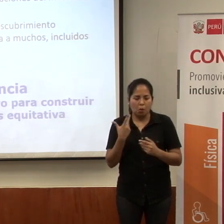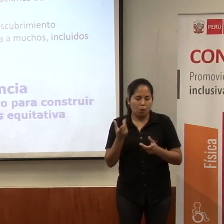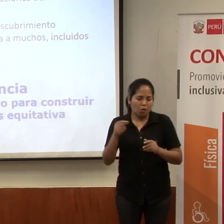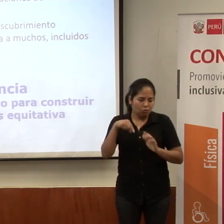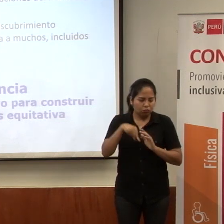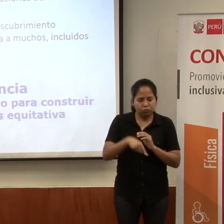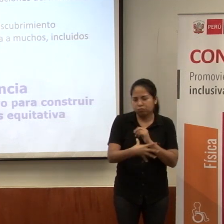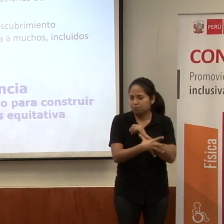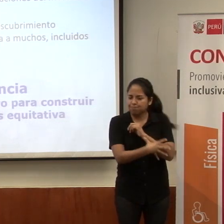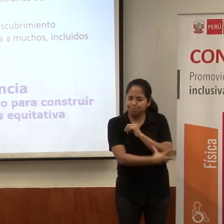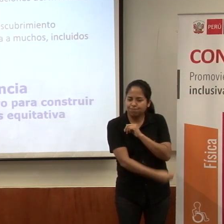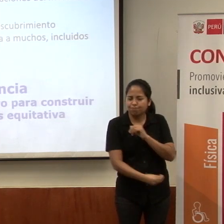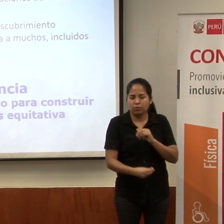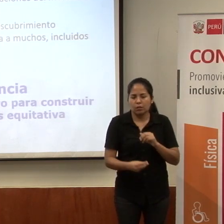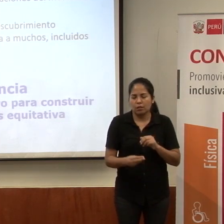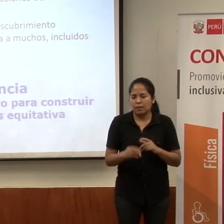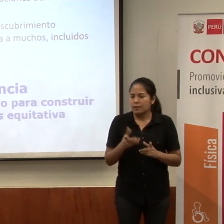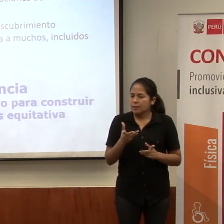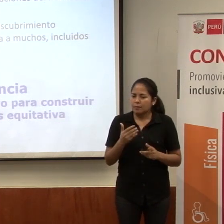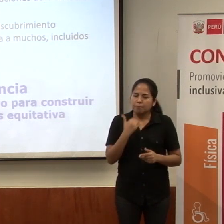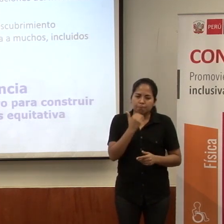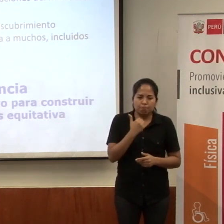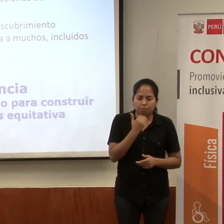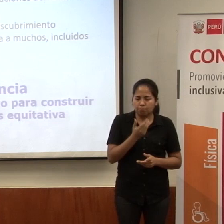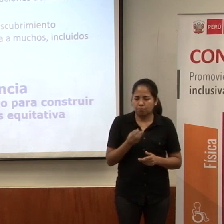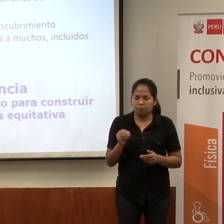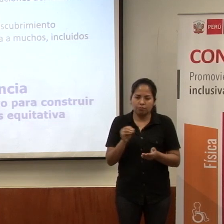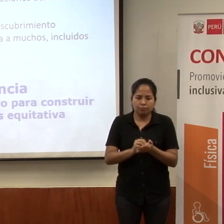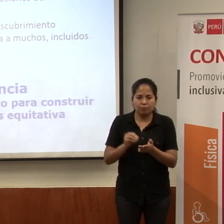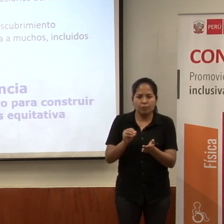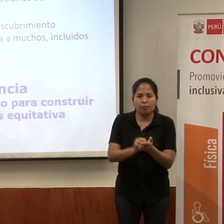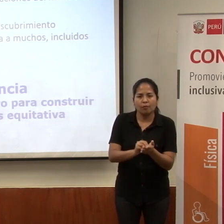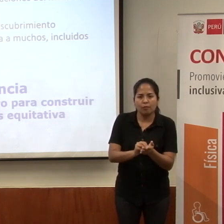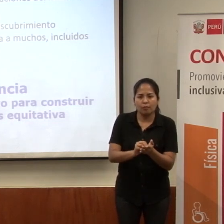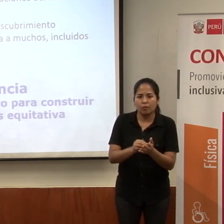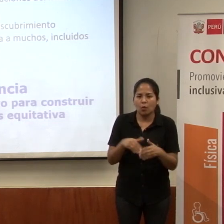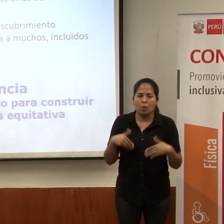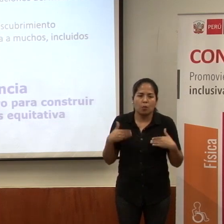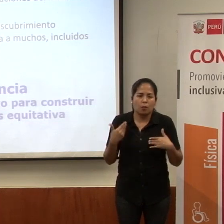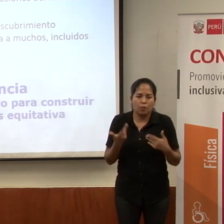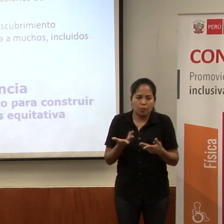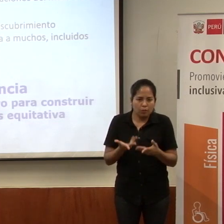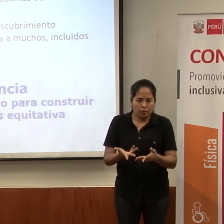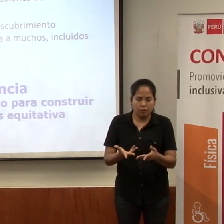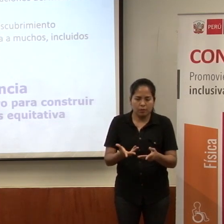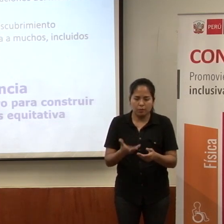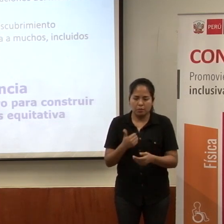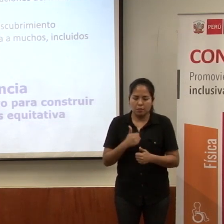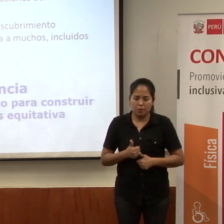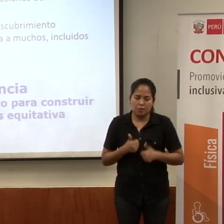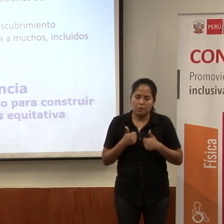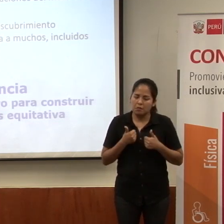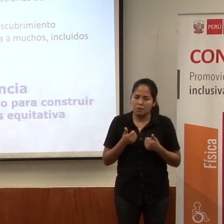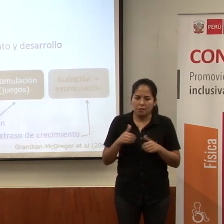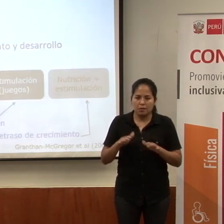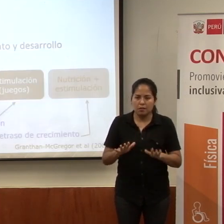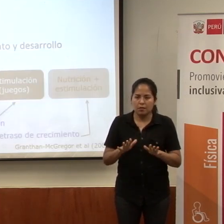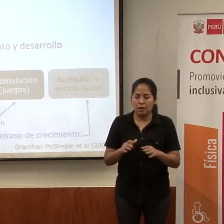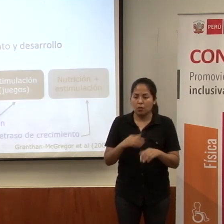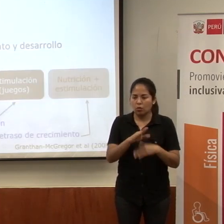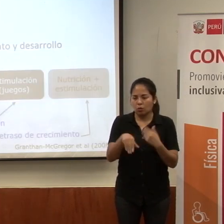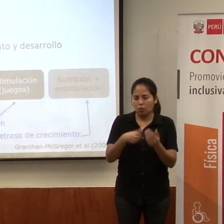porque no quiso, hubieron circunstancias no controlables, pero donde todos tengamos las